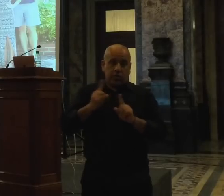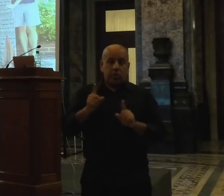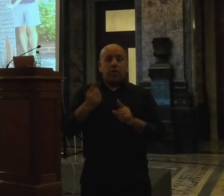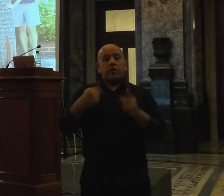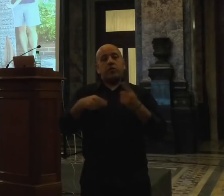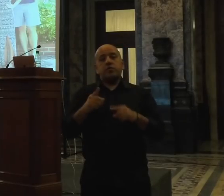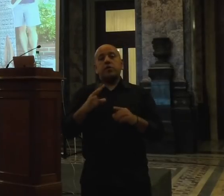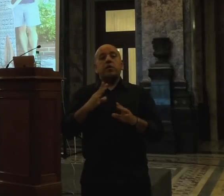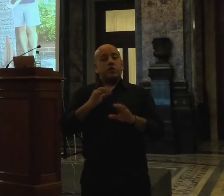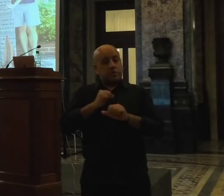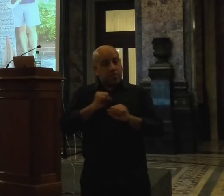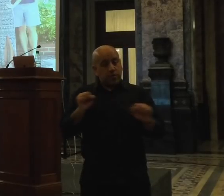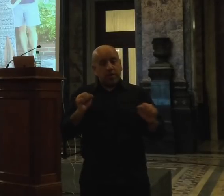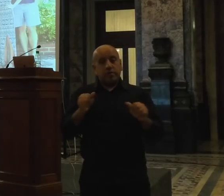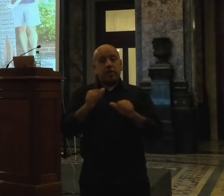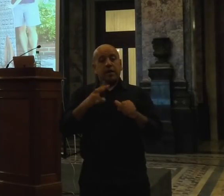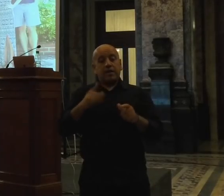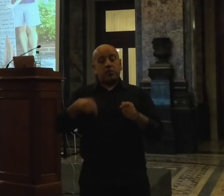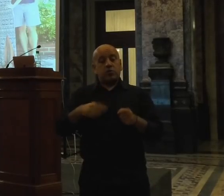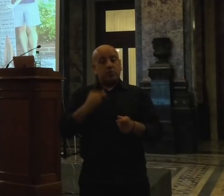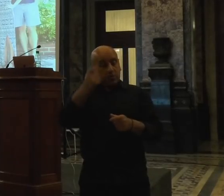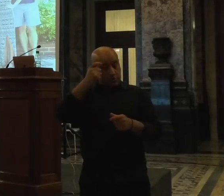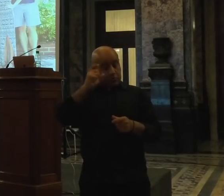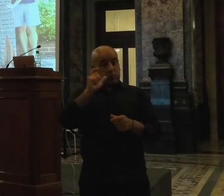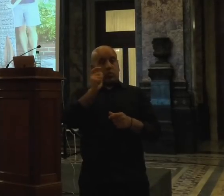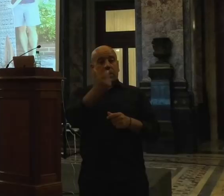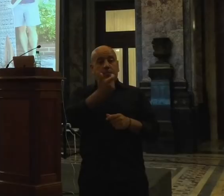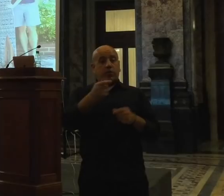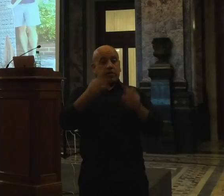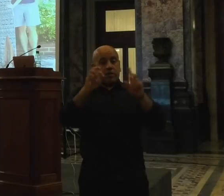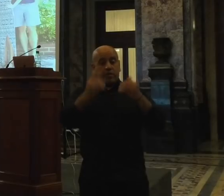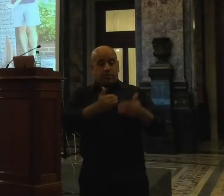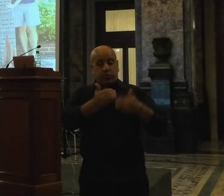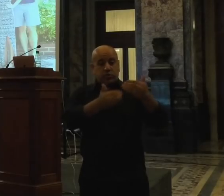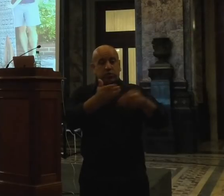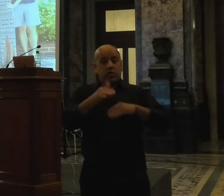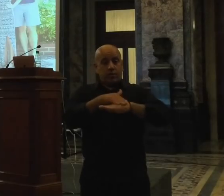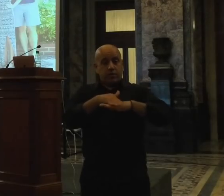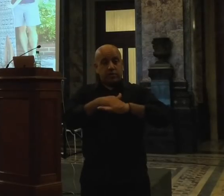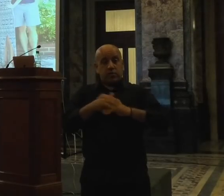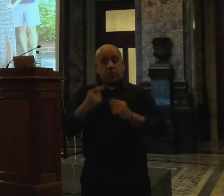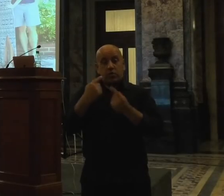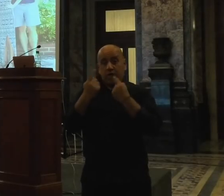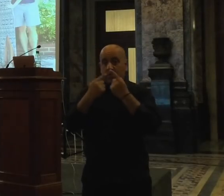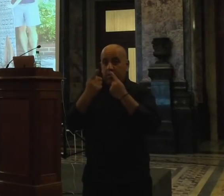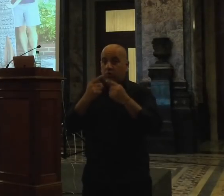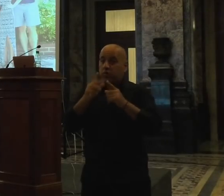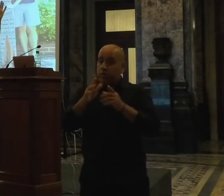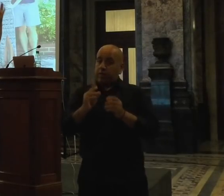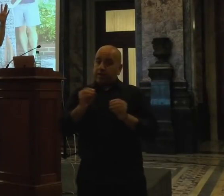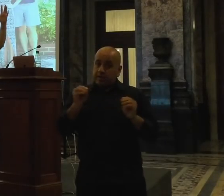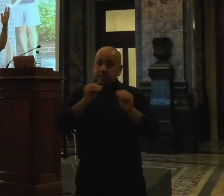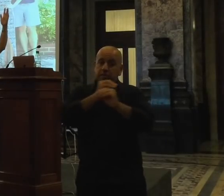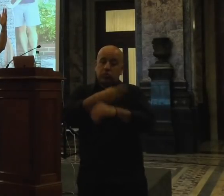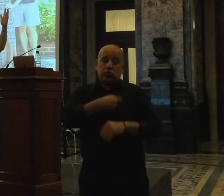que se pueden hacer, pero aquí sería un cambio muy, muy grande ir de estos procesos muy básicos de los que he hablado a una cosa social, sin